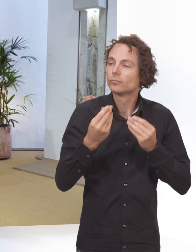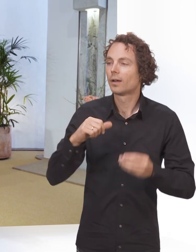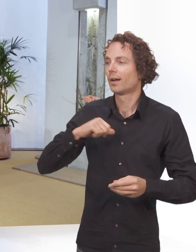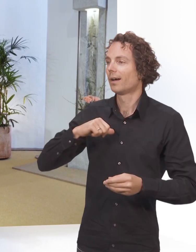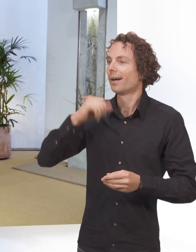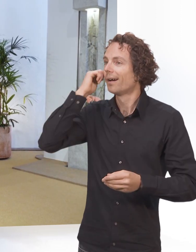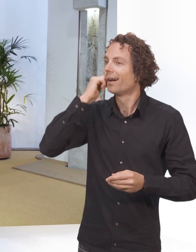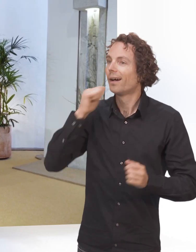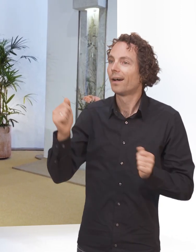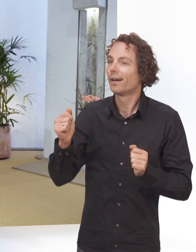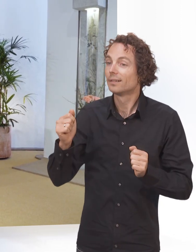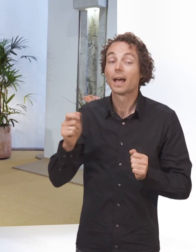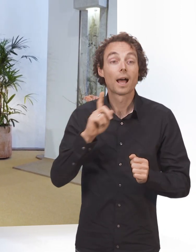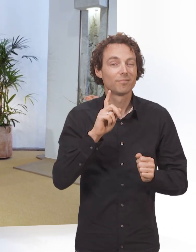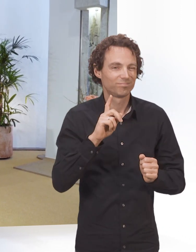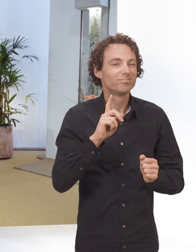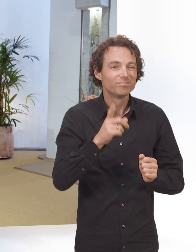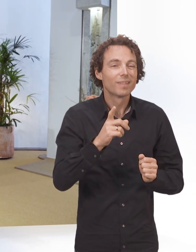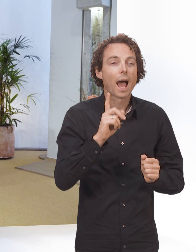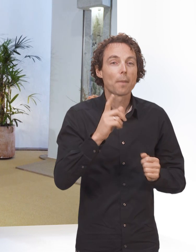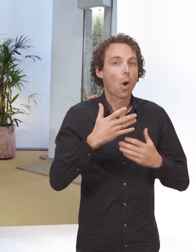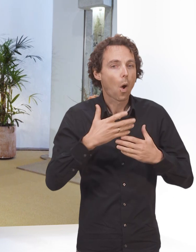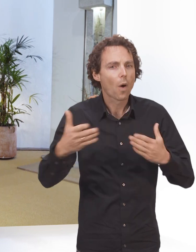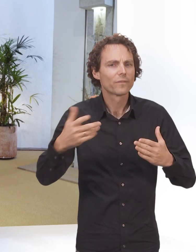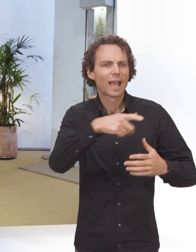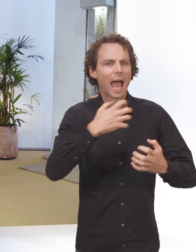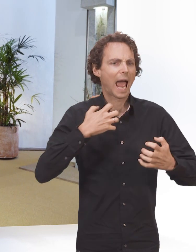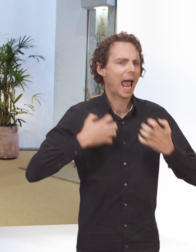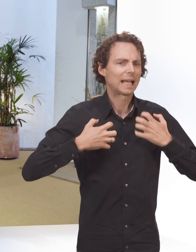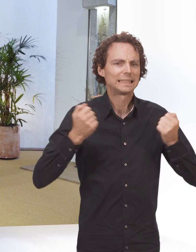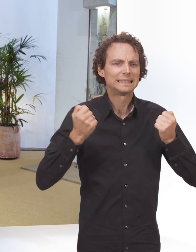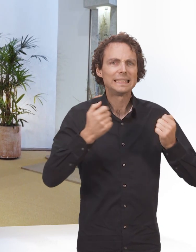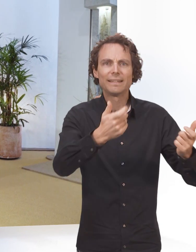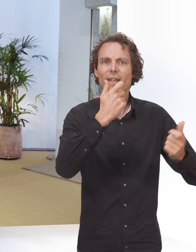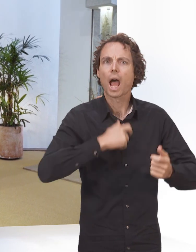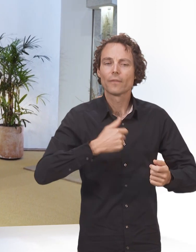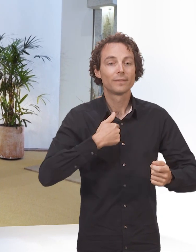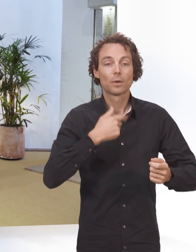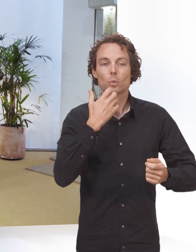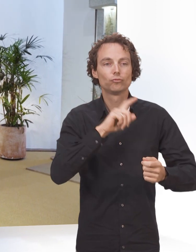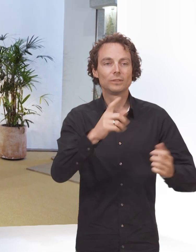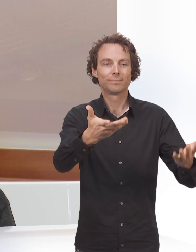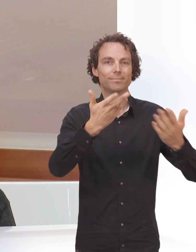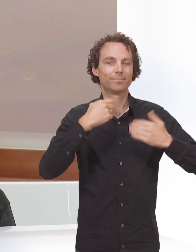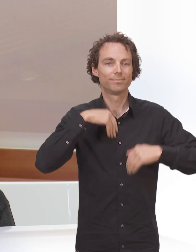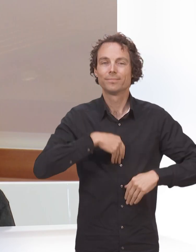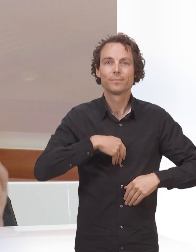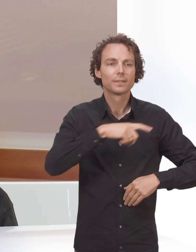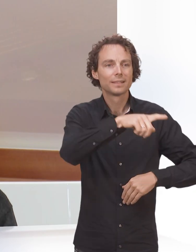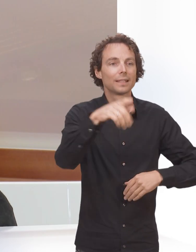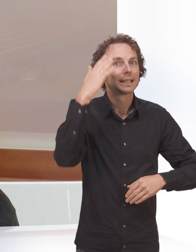viel auch Aggressives anhören. Und das lasse ich gar nicht in mich rein, weil die Leute kennen mich ja nicht. Die können mich